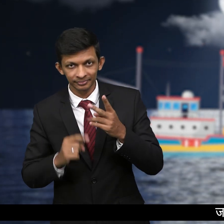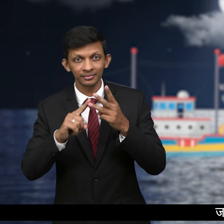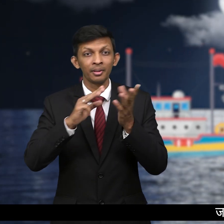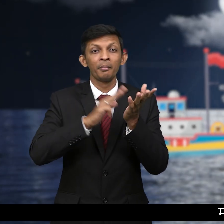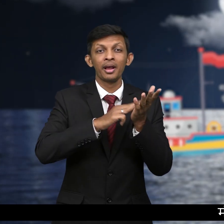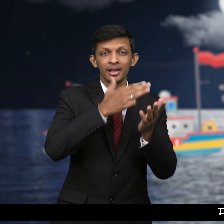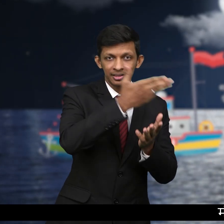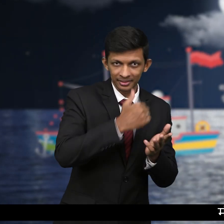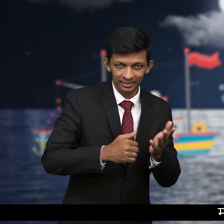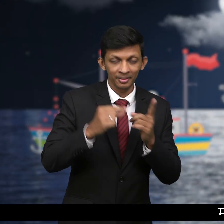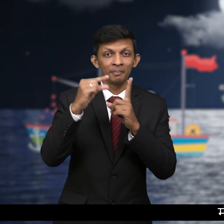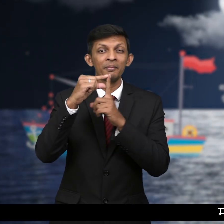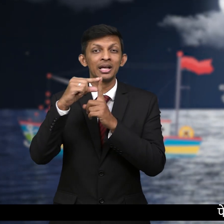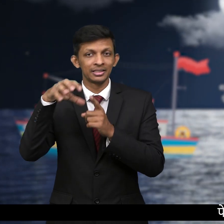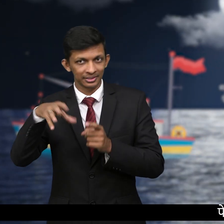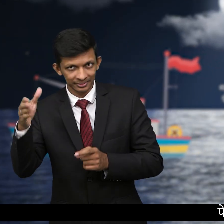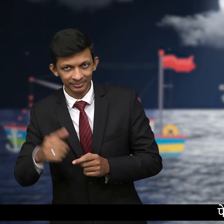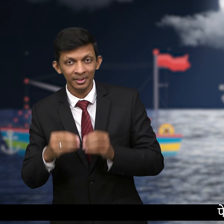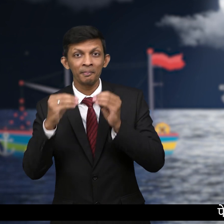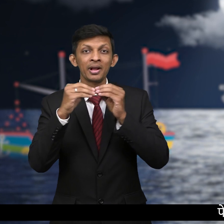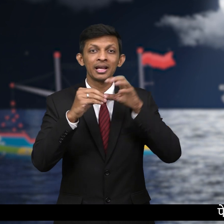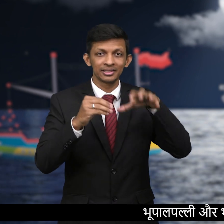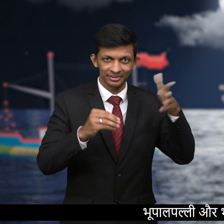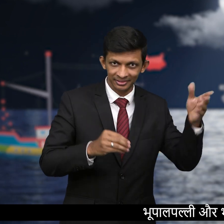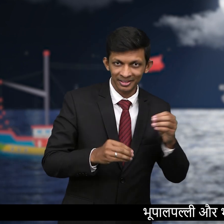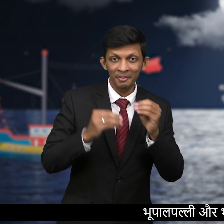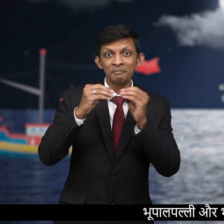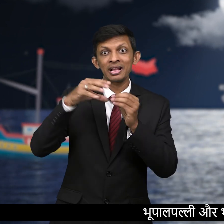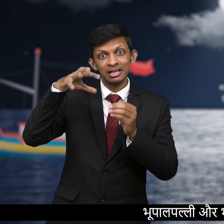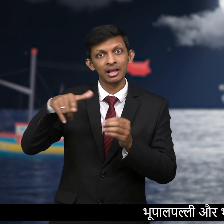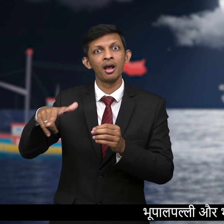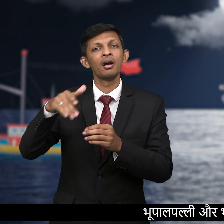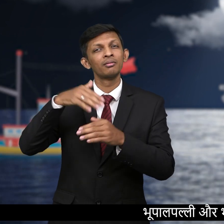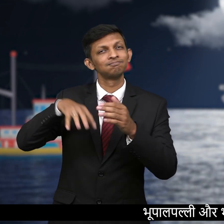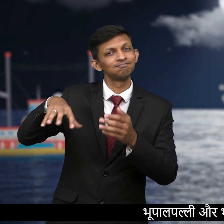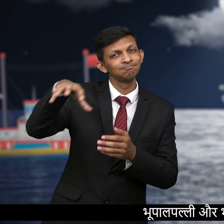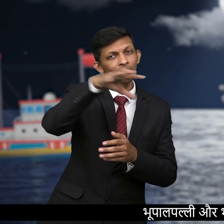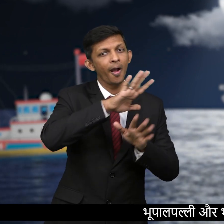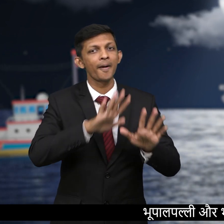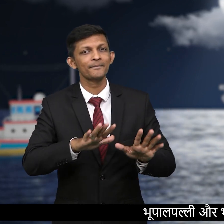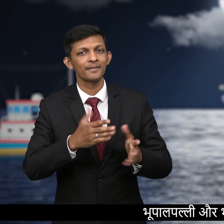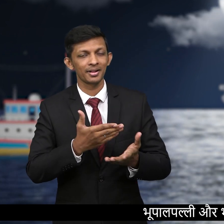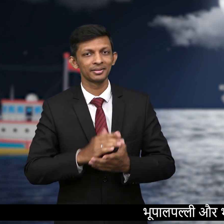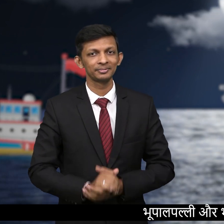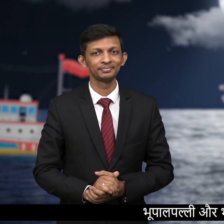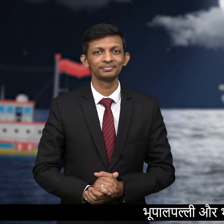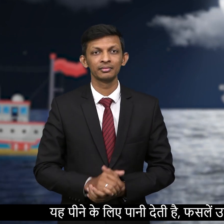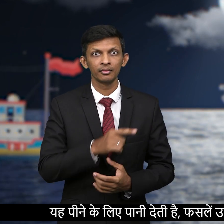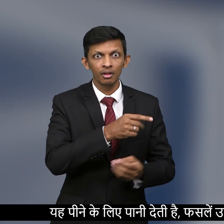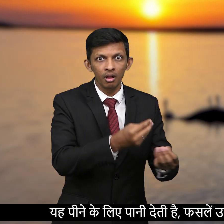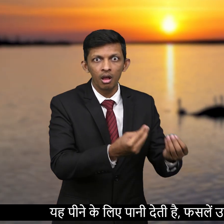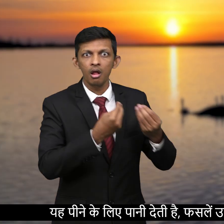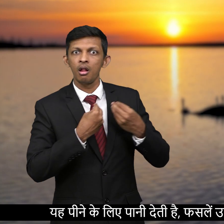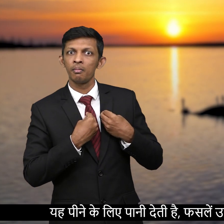जगतियाल, मंचेरियल, पेदापल्ली, भूपालपल्ली और भद्रादी से होकर बहती है।